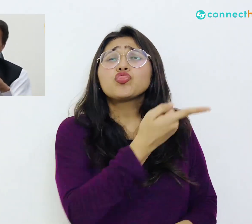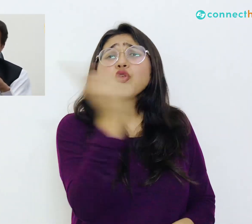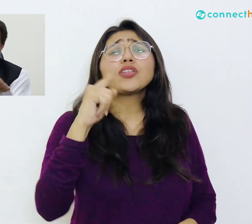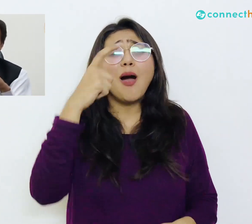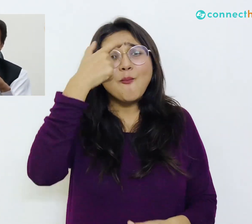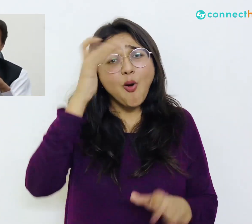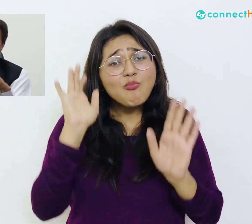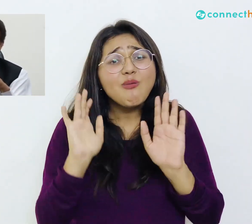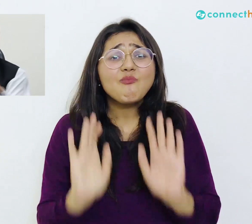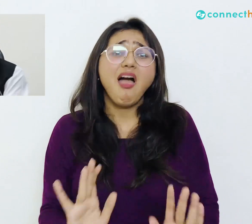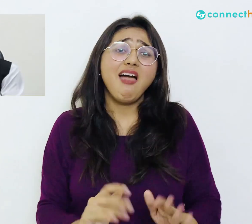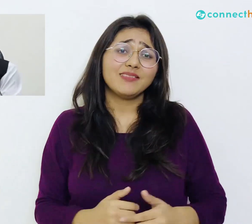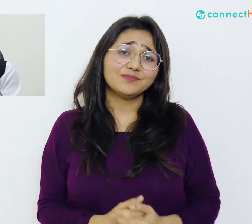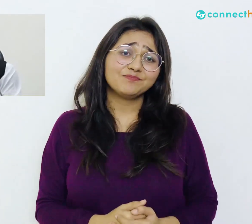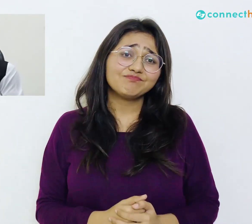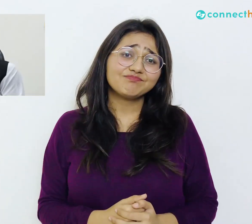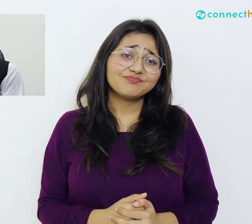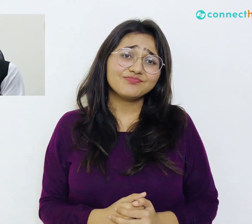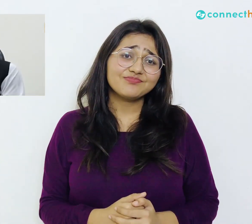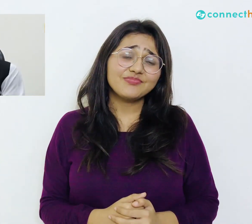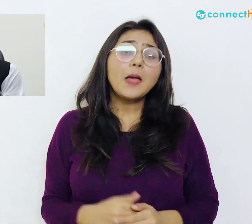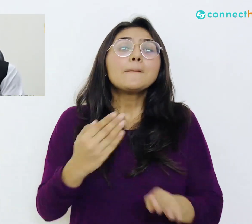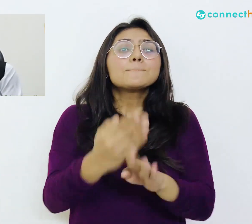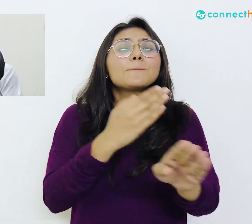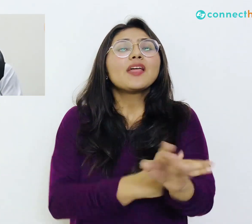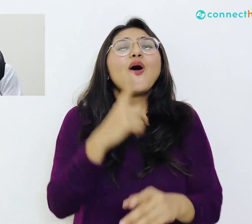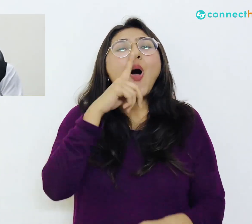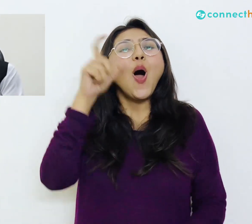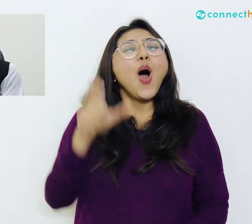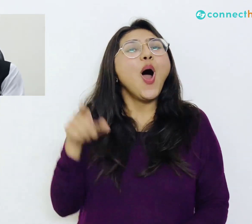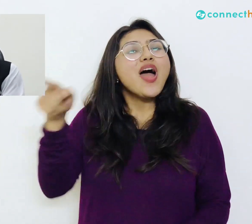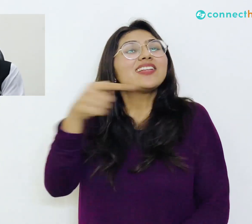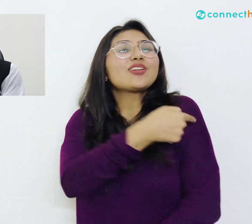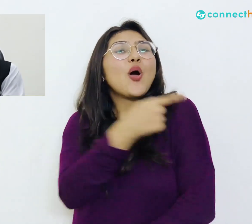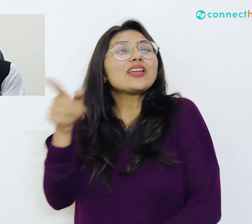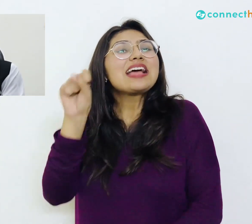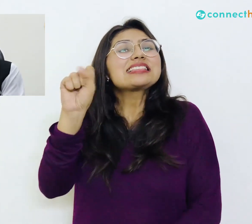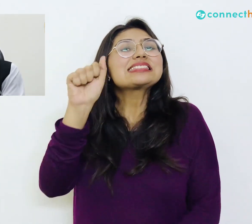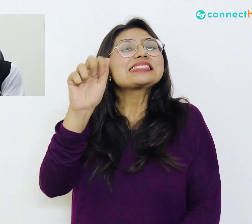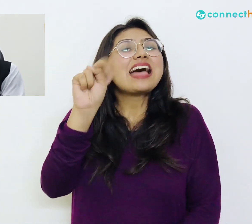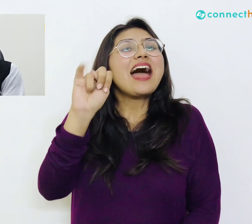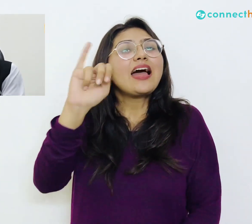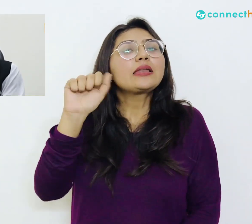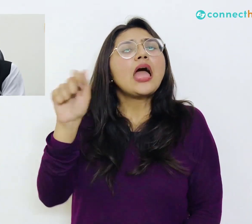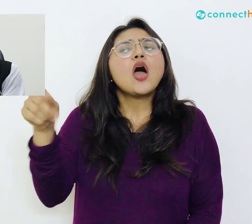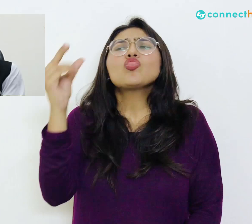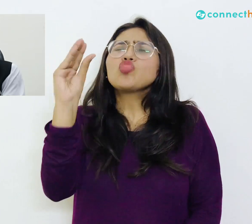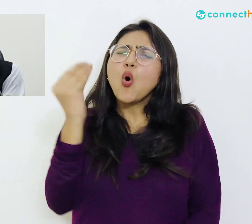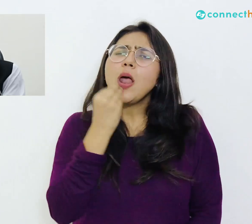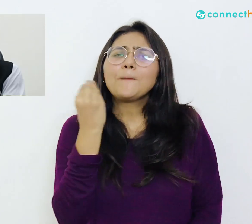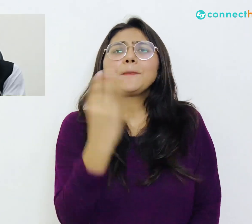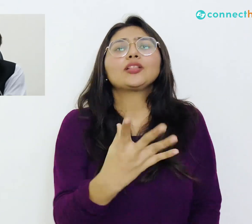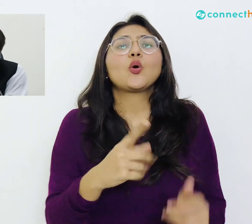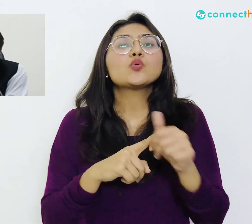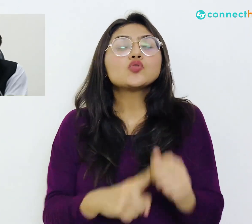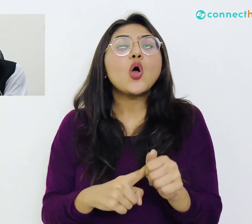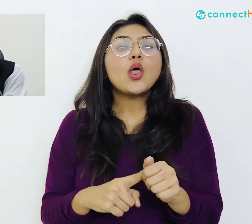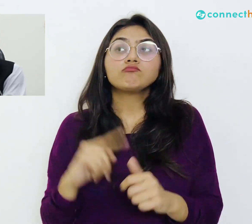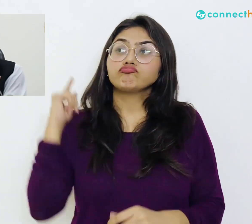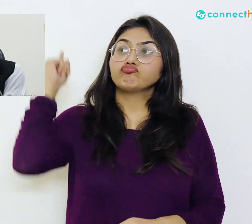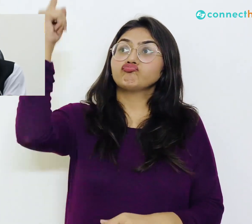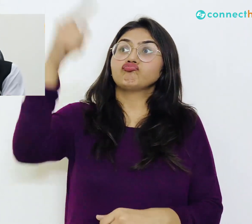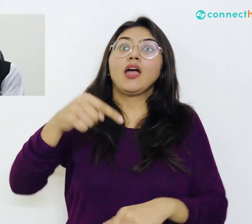کوئی بھی نہیں رکھ سکتا، کیونکہ اس کے دوسرے اتنے منفی اثرات معاشیت کے اوپر اتنے زیادہ ہیں کہ وہ امیر سے